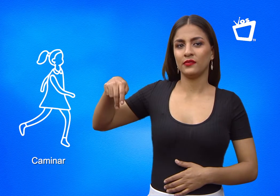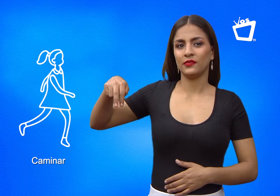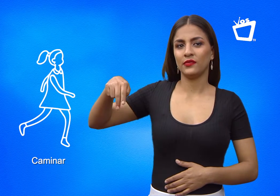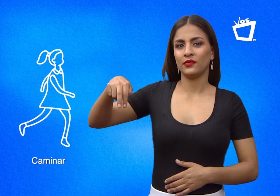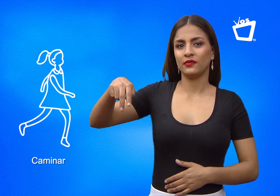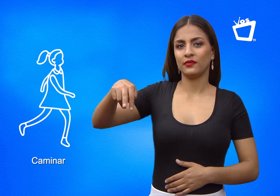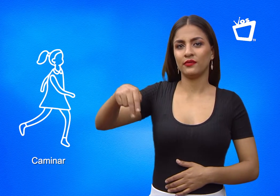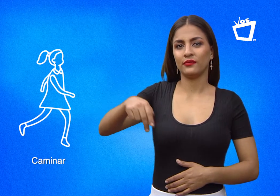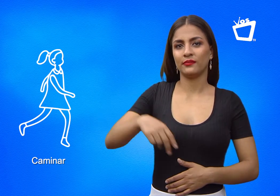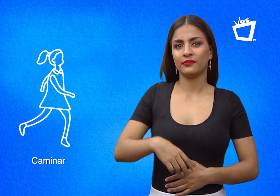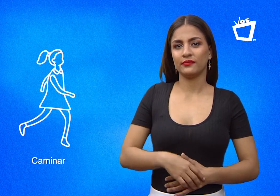Caminar.